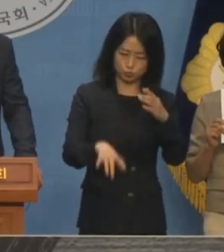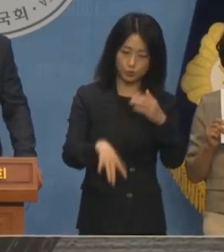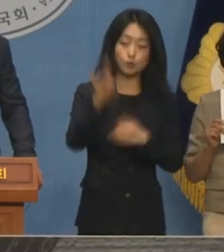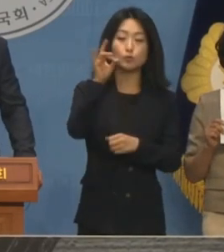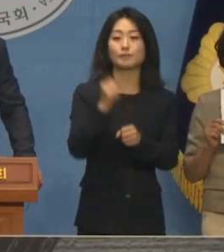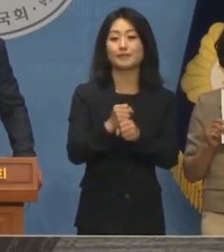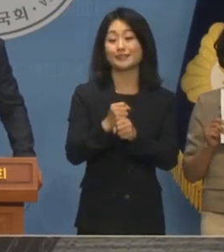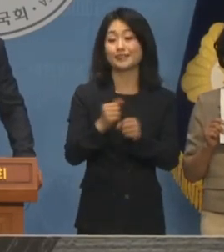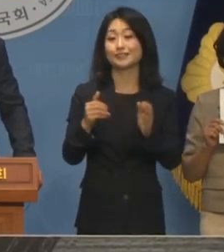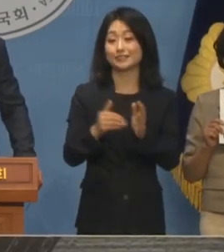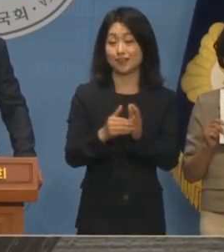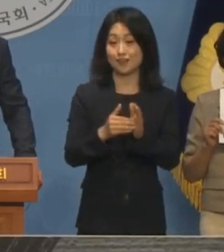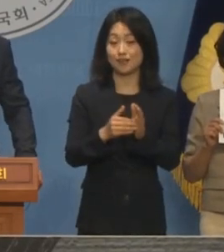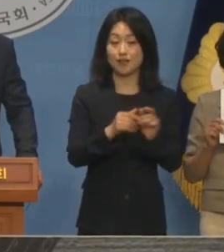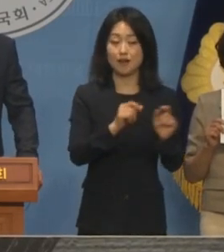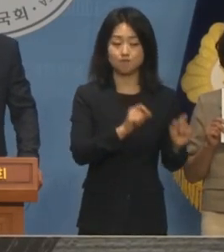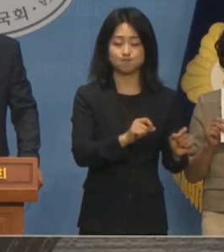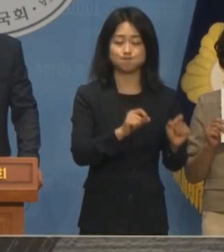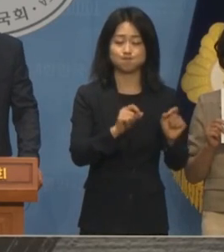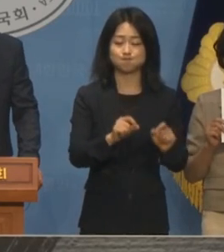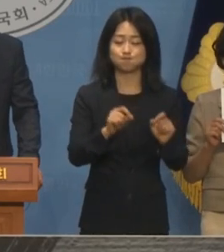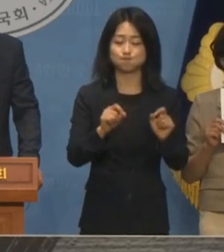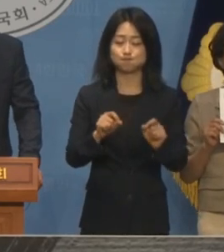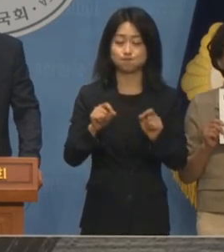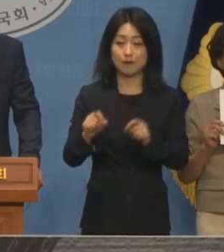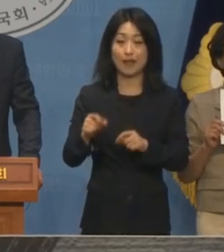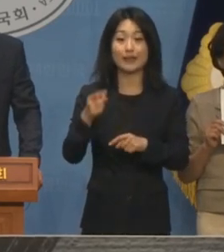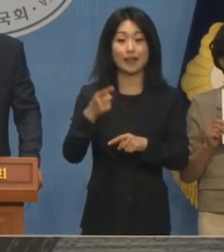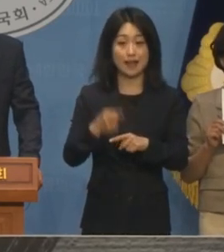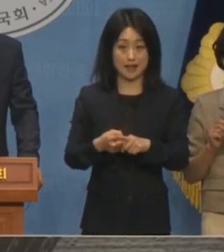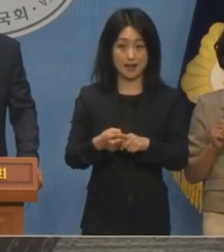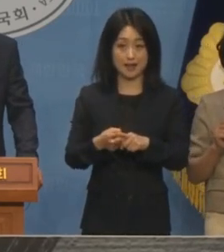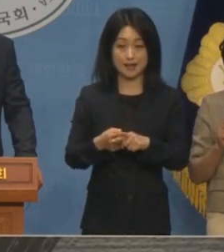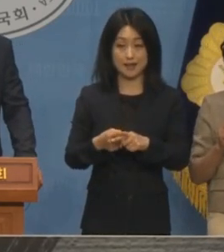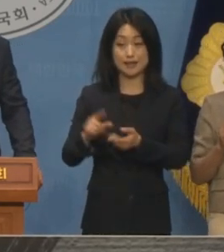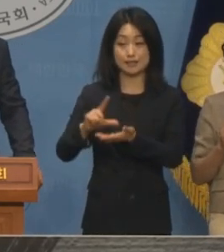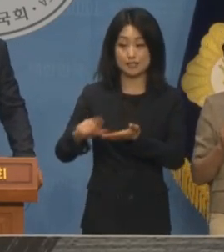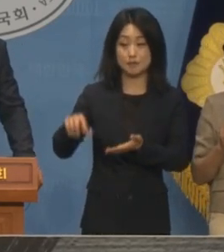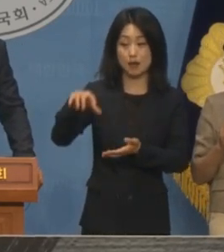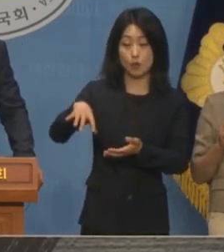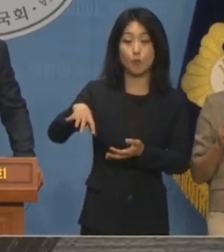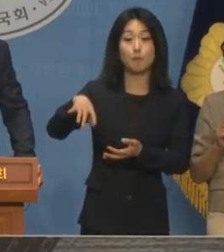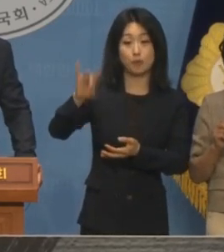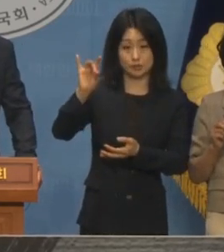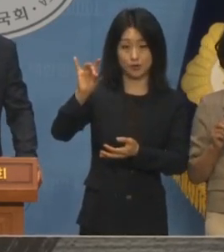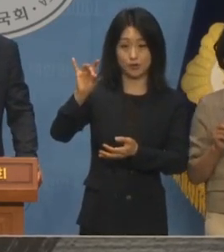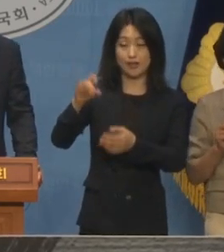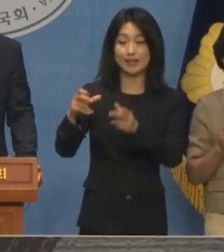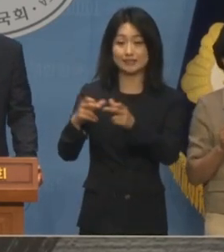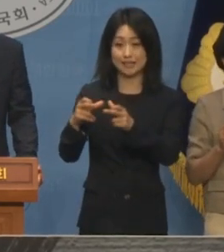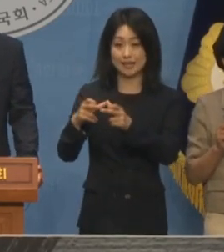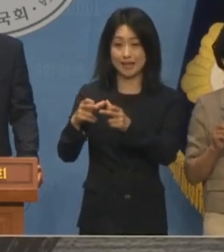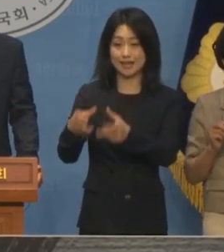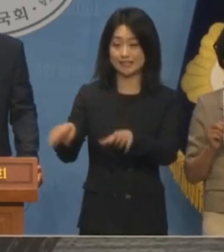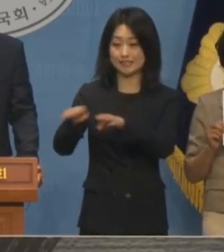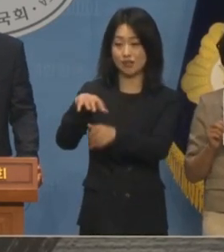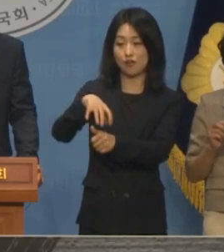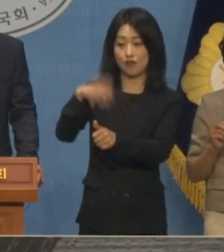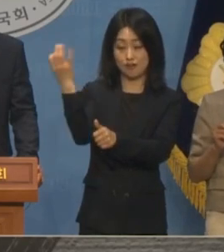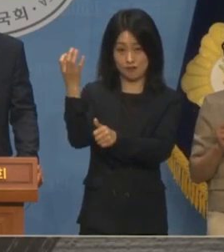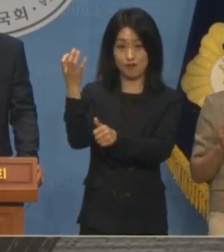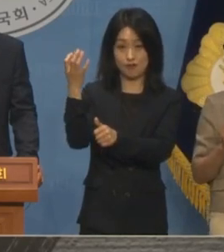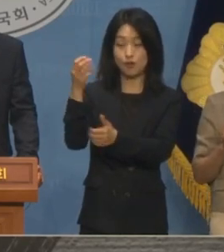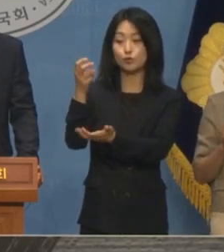했었는데 이게 차일피일 미루어졌습니다. 그러는 동안에 다른 지방자치단체에서 이 장애인 탈시설 조례를 전국 최초로